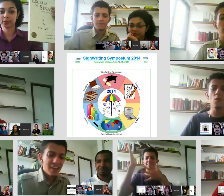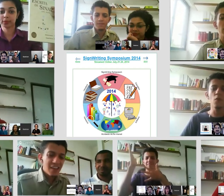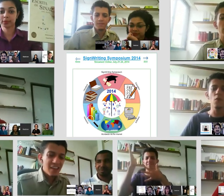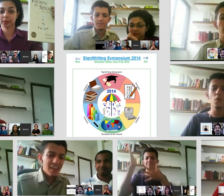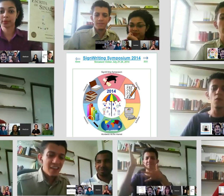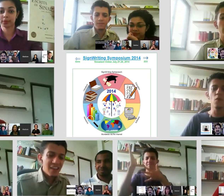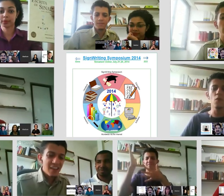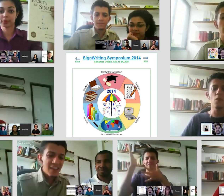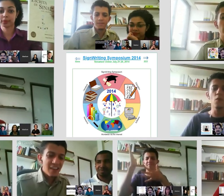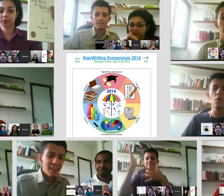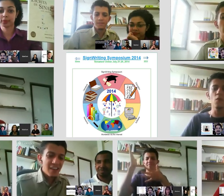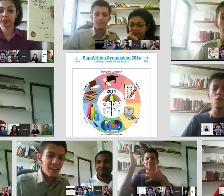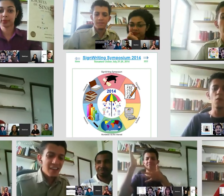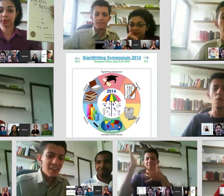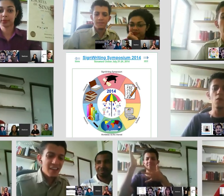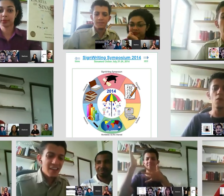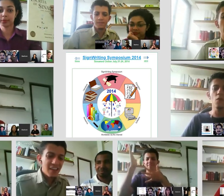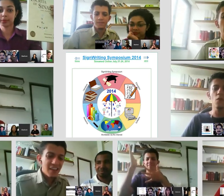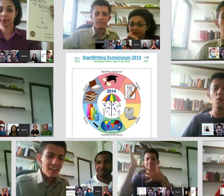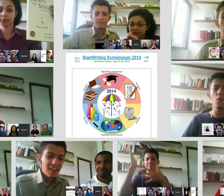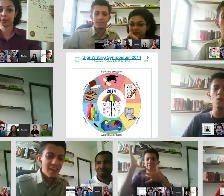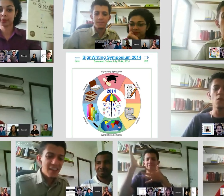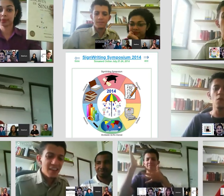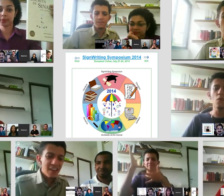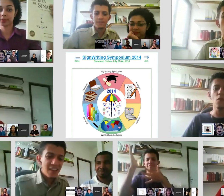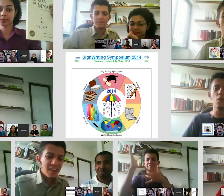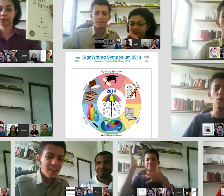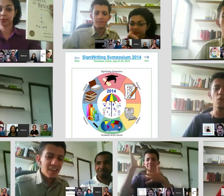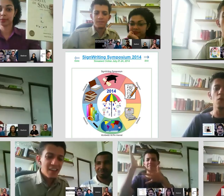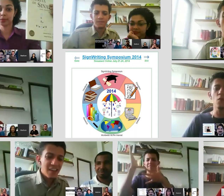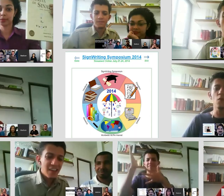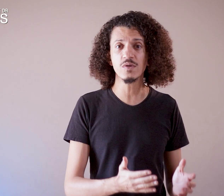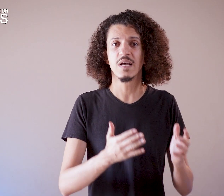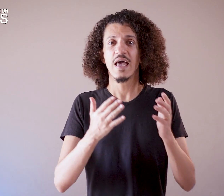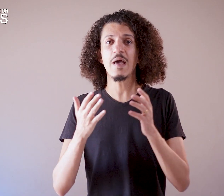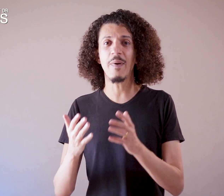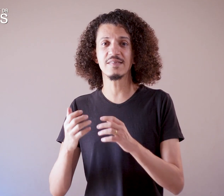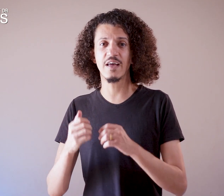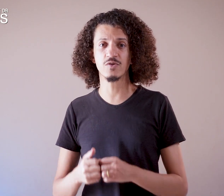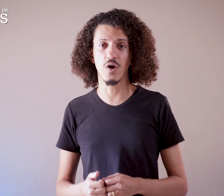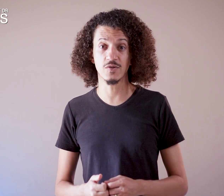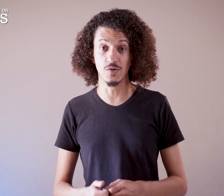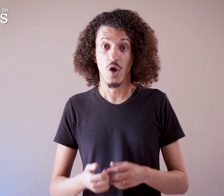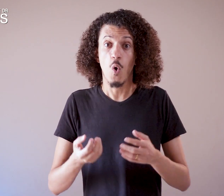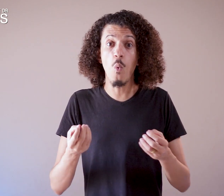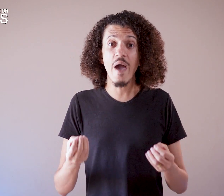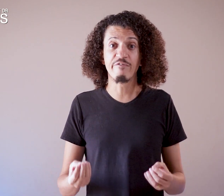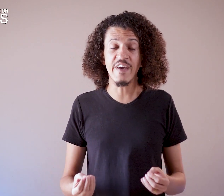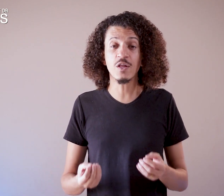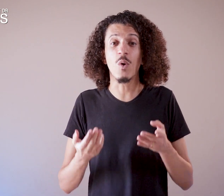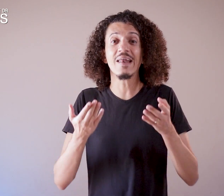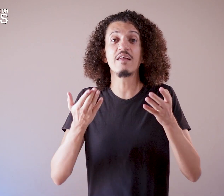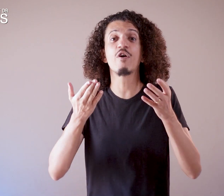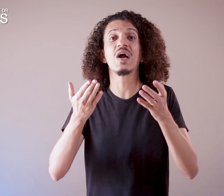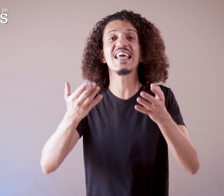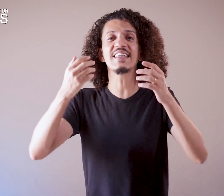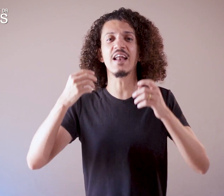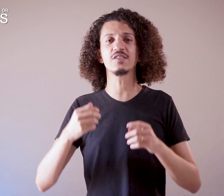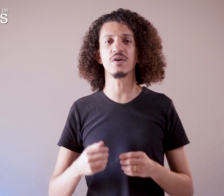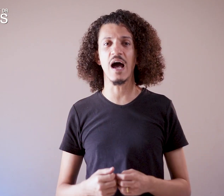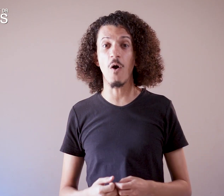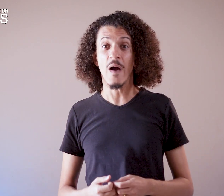palestras numa das edições do Sign Writing Symposium, junto com alunos e parceiros nossos. Um evento a